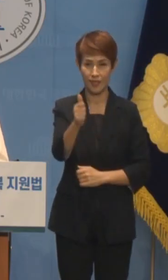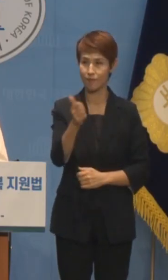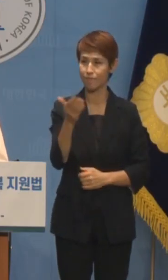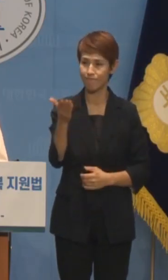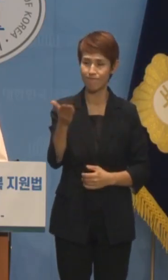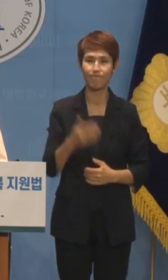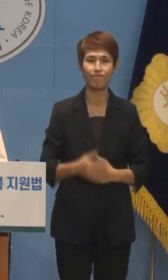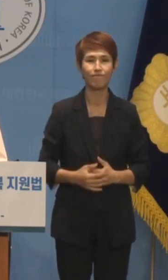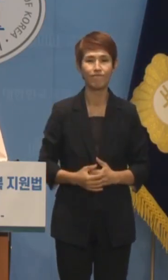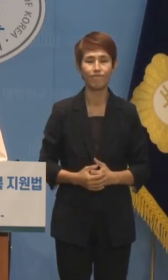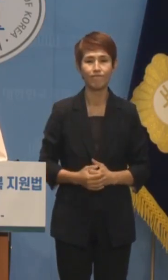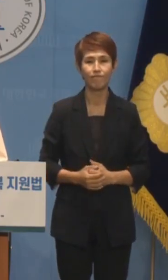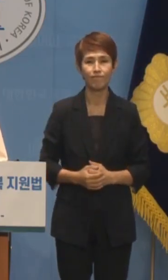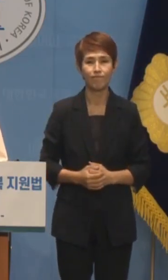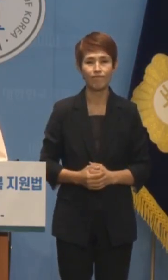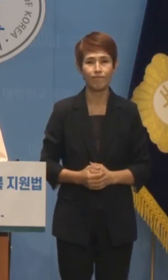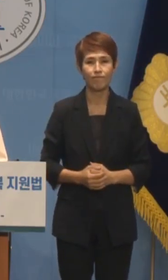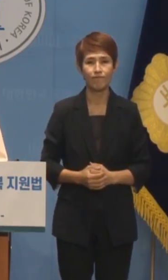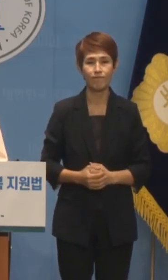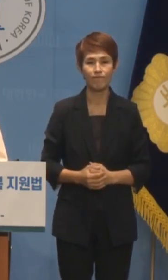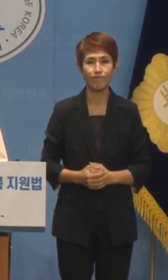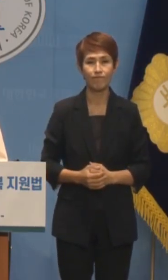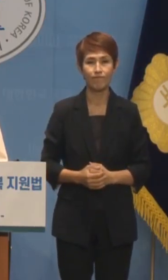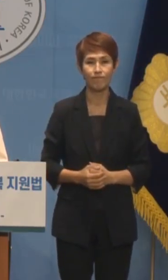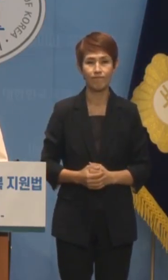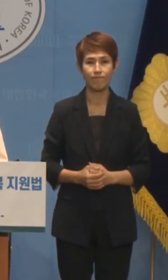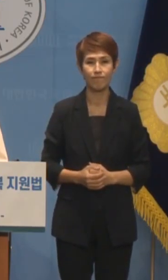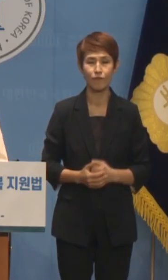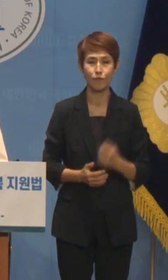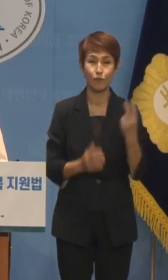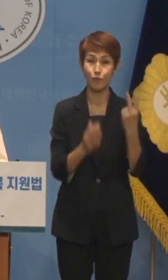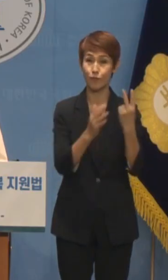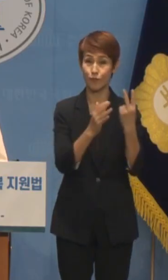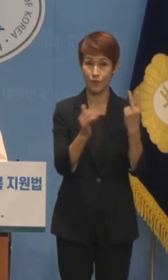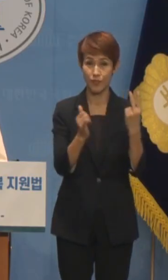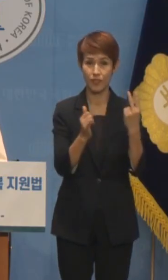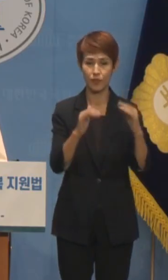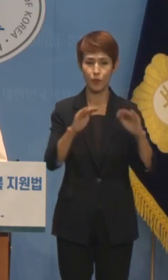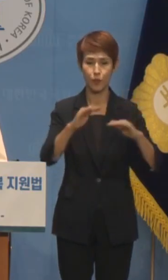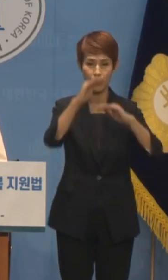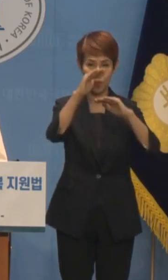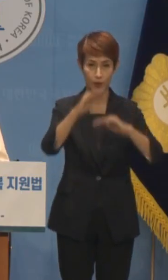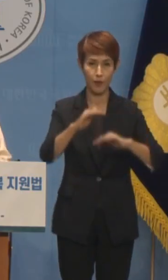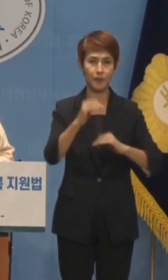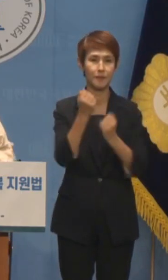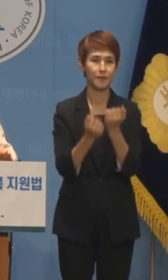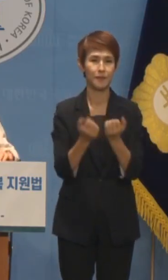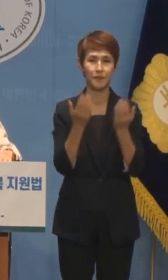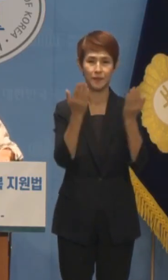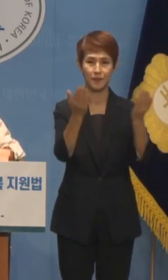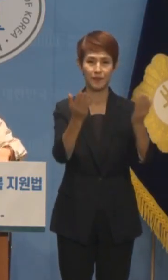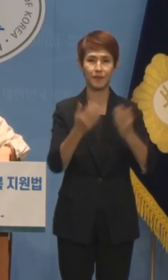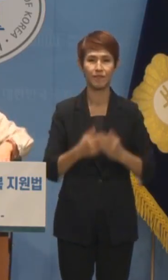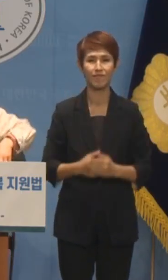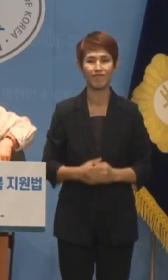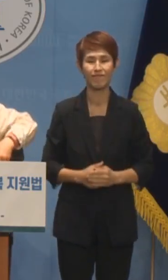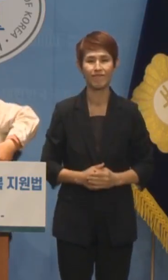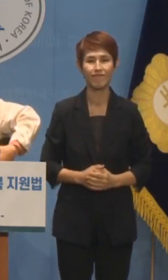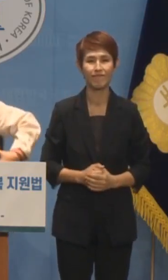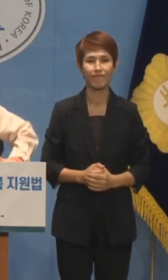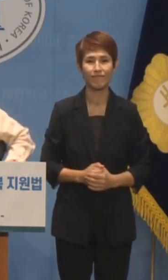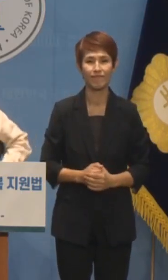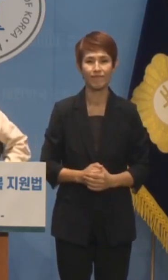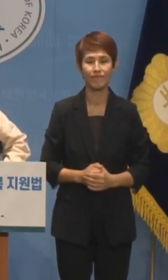참석하셨습니다. 그럼 심현정 위원장과 임성원 지부장 순으로 현장의 발언을 듣도록